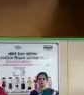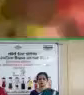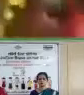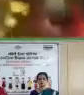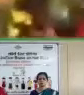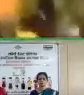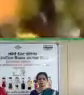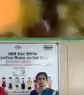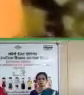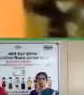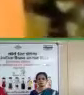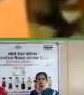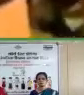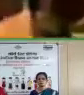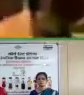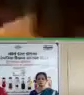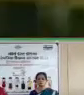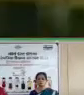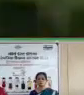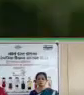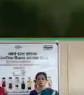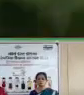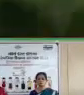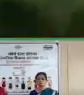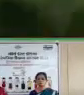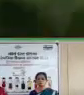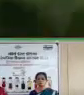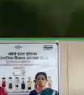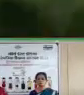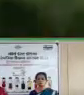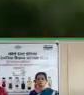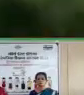केंद्र और दिव्यांग हाट स्थापना। विशेष पहल